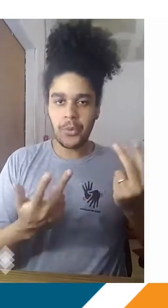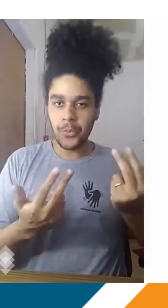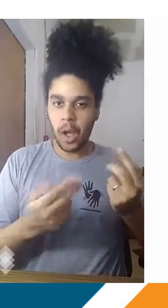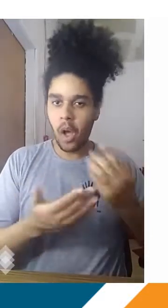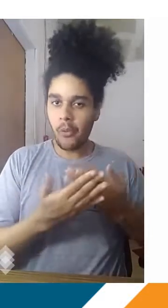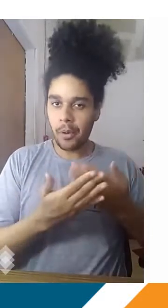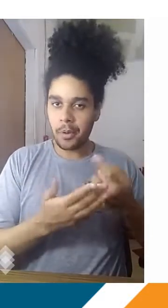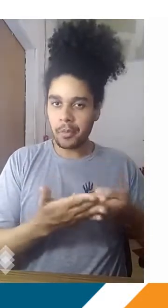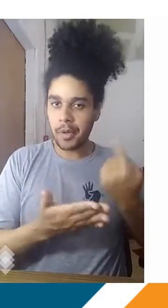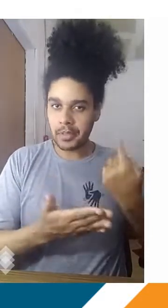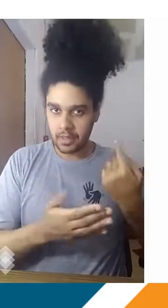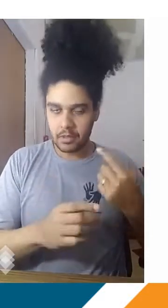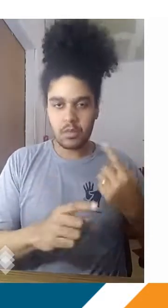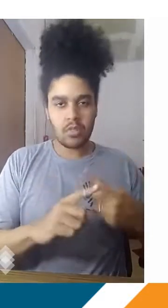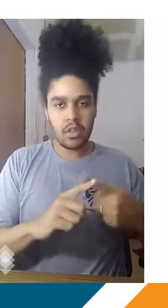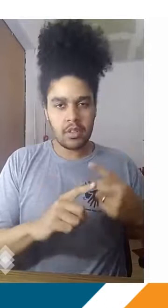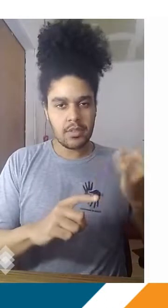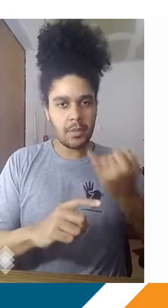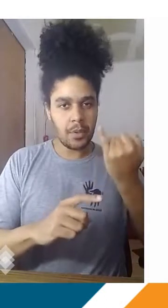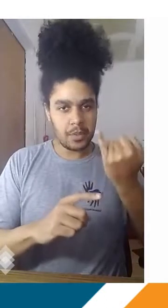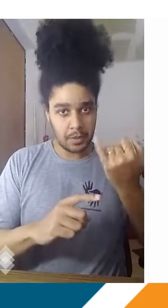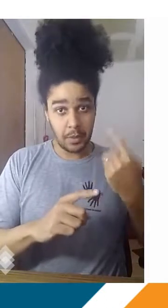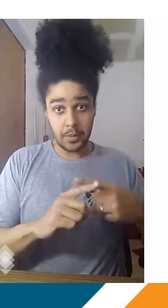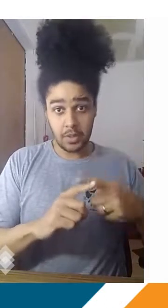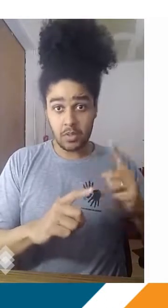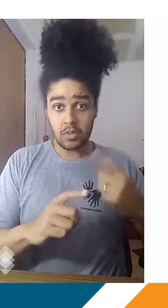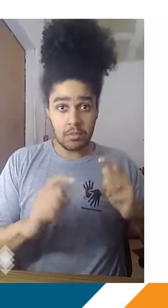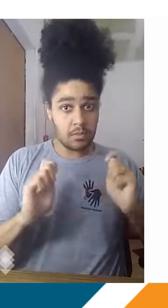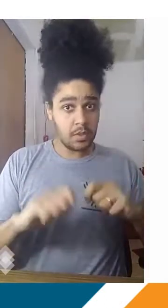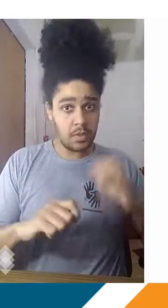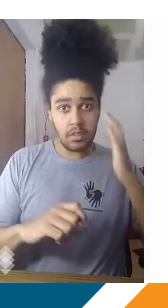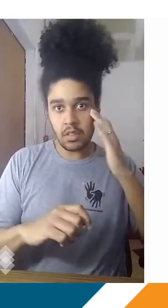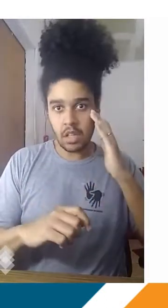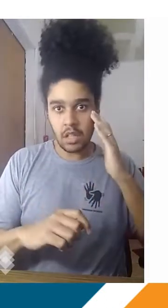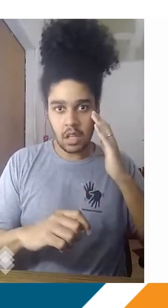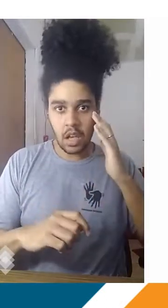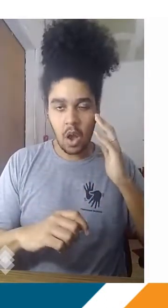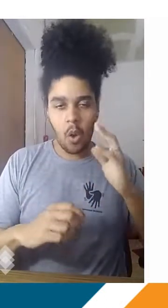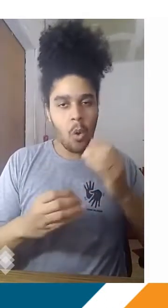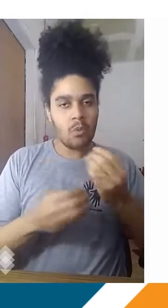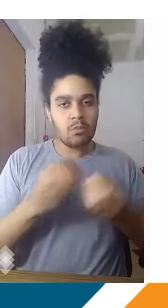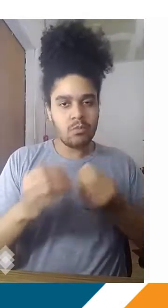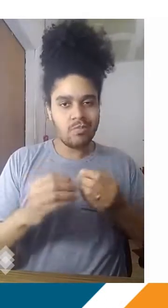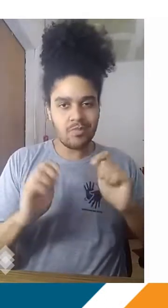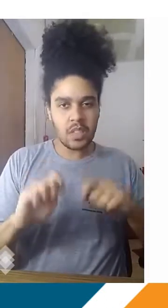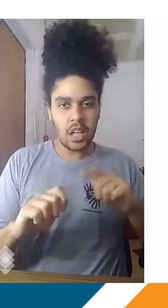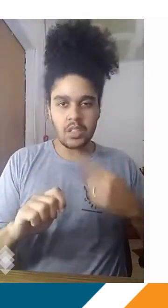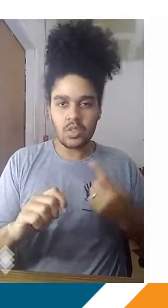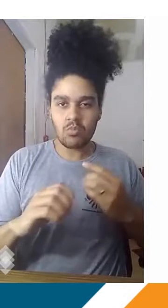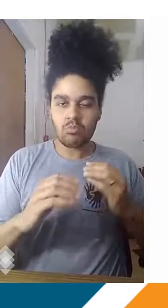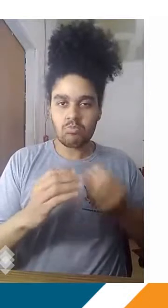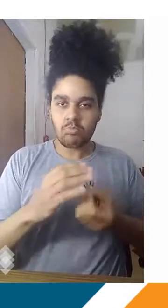na última aula, beleza? Para que isso é importante? Isso é muito importante para a gente poder entender de que